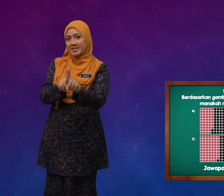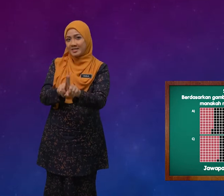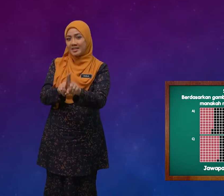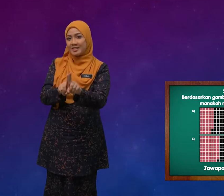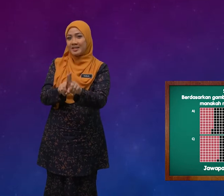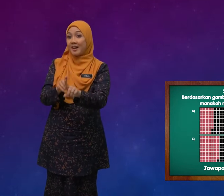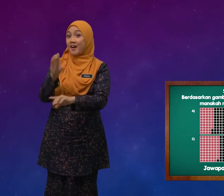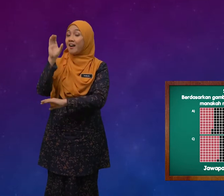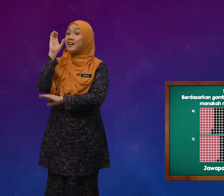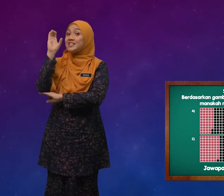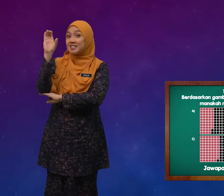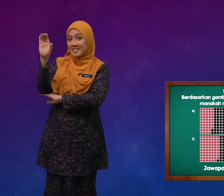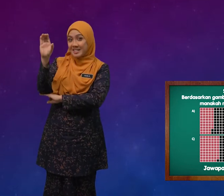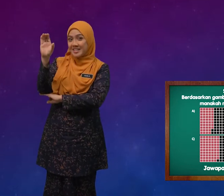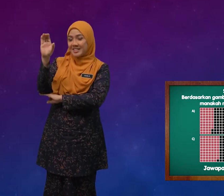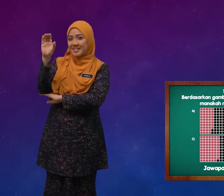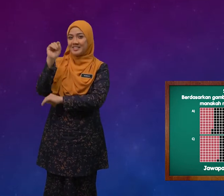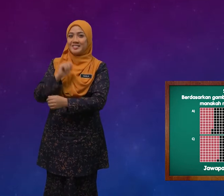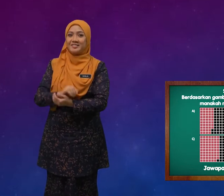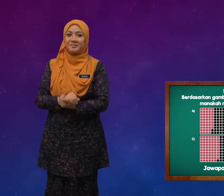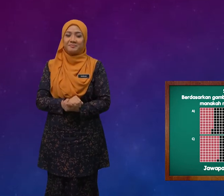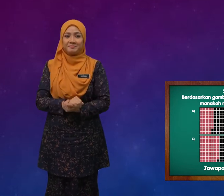Jawapannya ialah C.